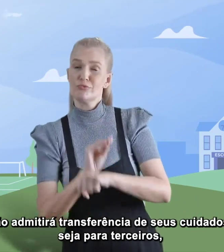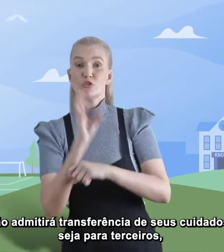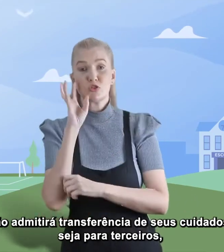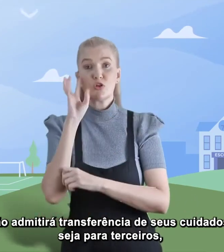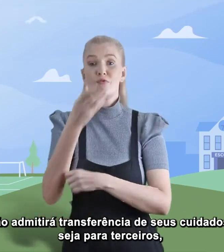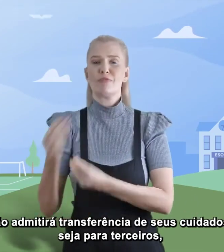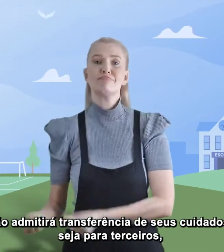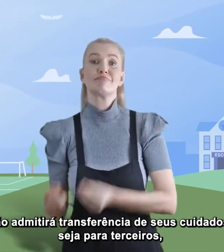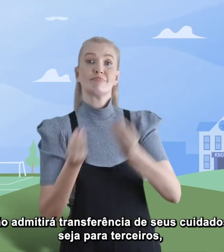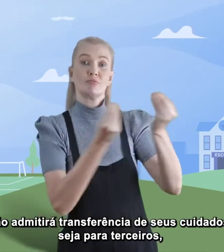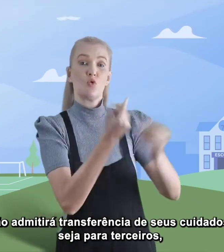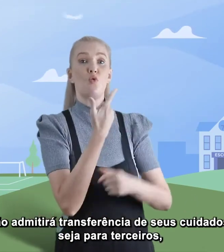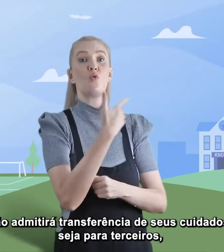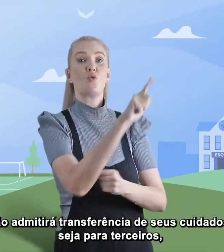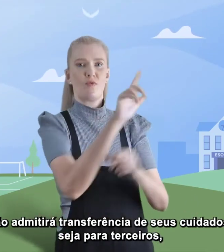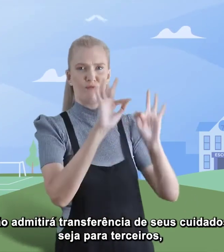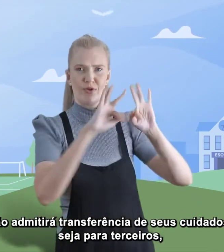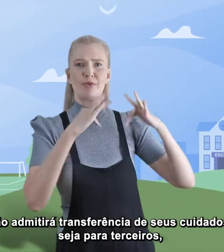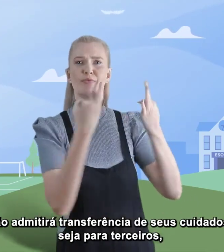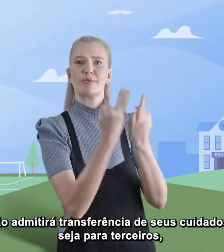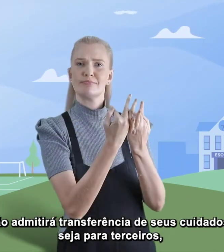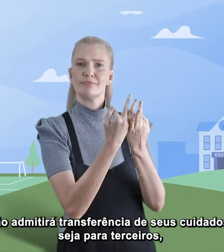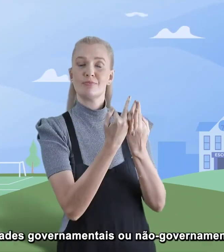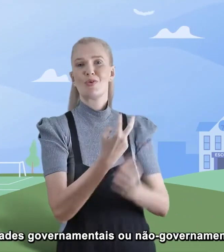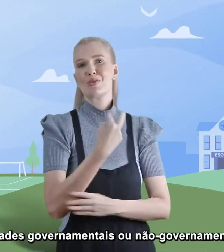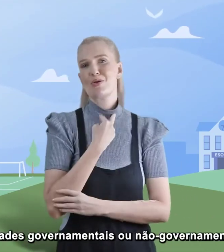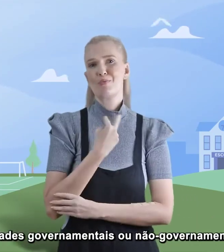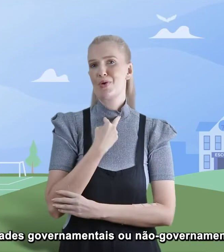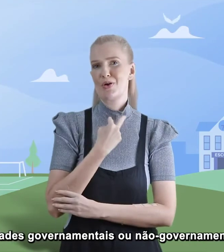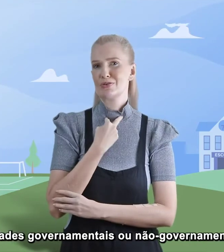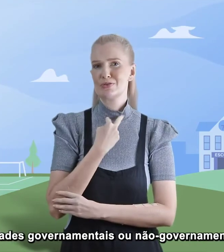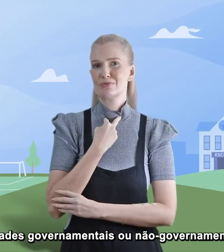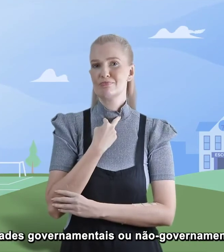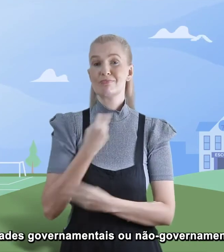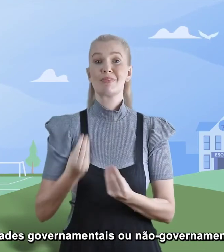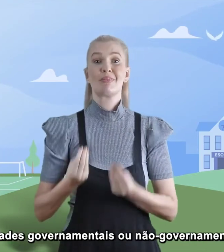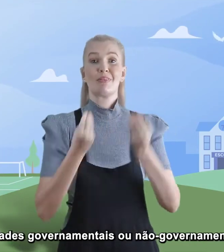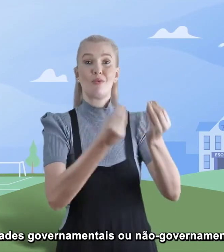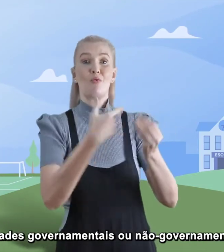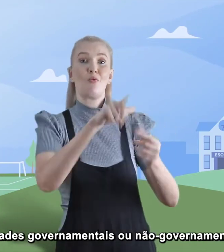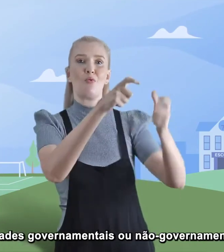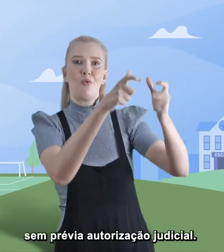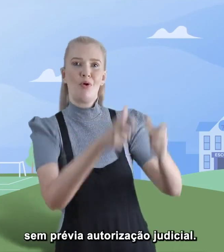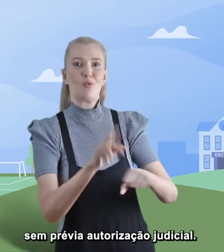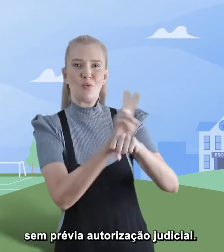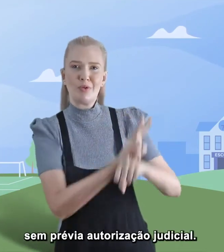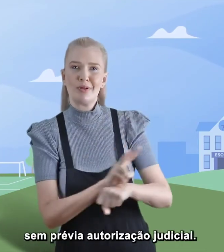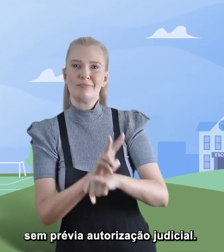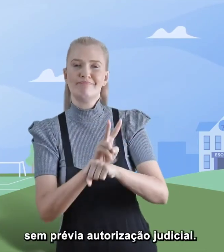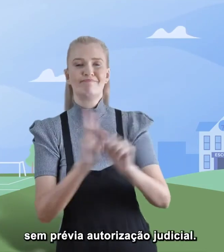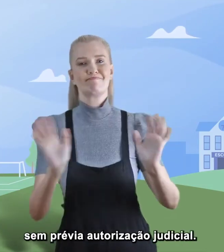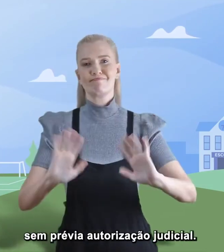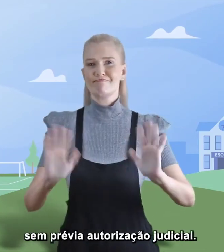de seus cuidados, seja para terceiros, entidades governamentais ou não governamentais, sem prévia